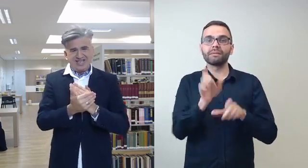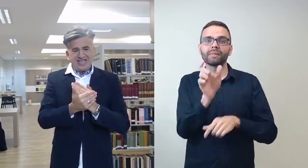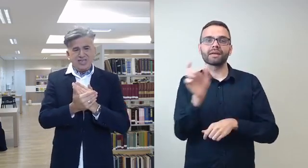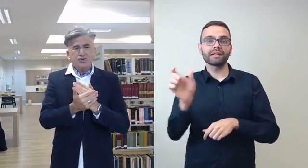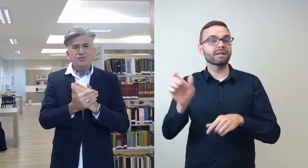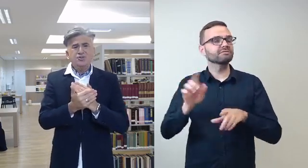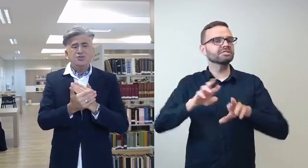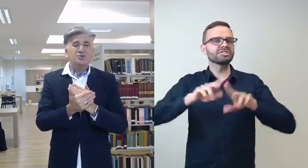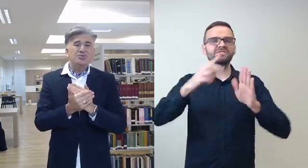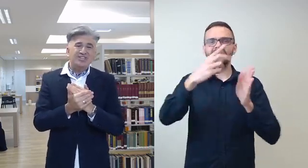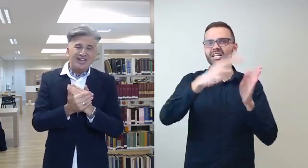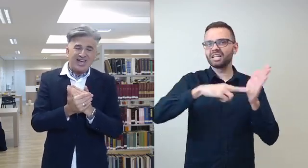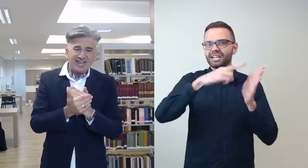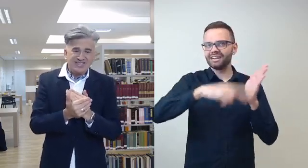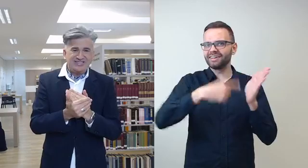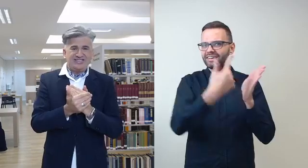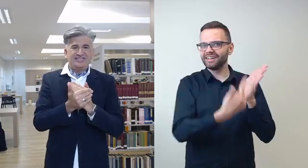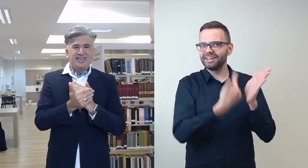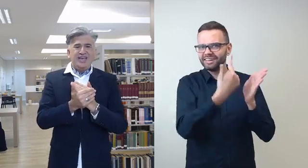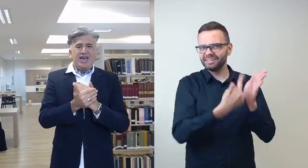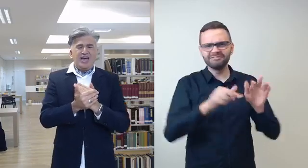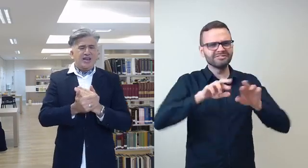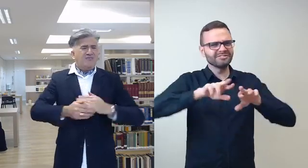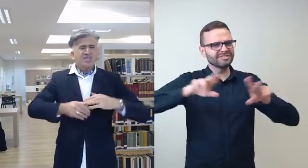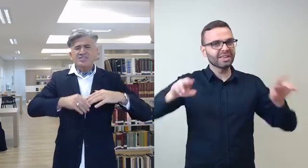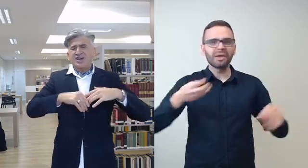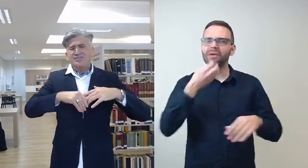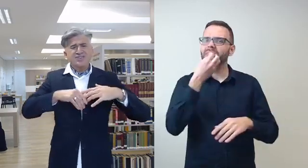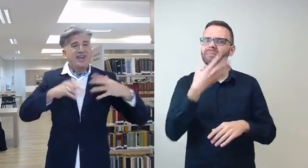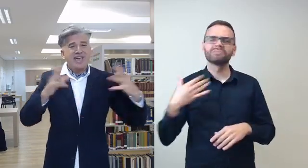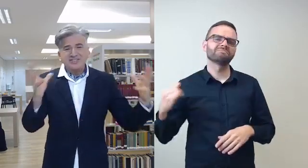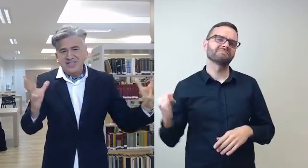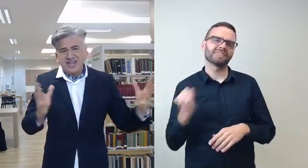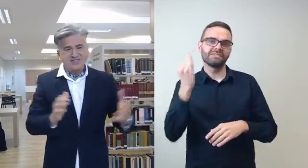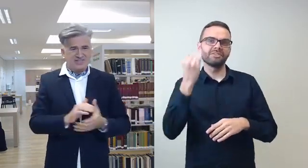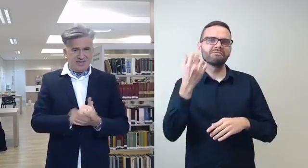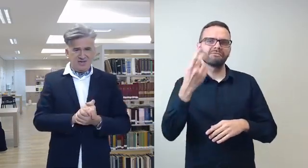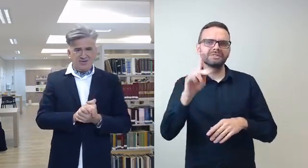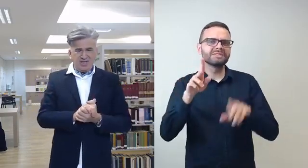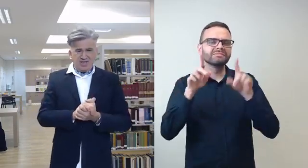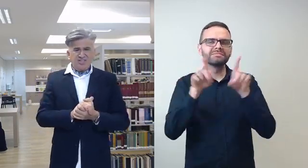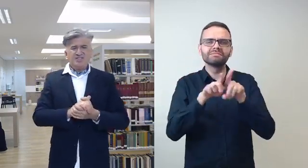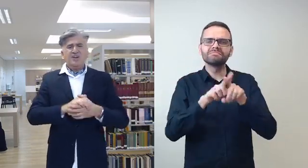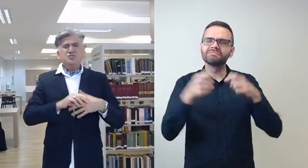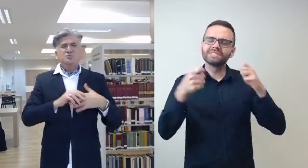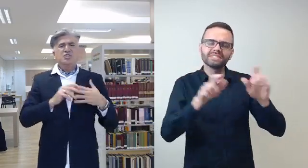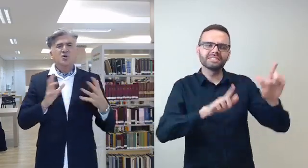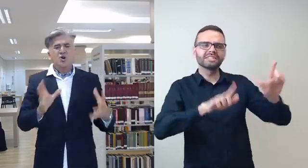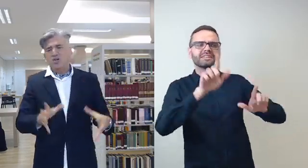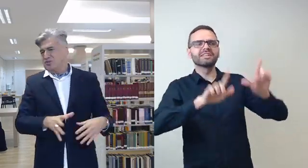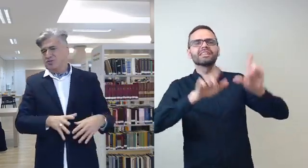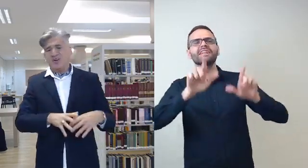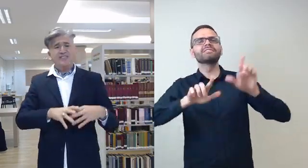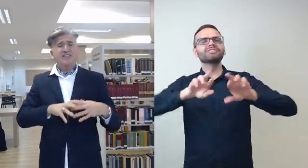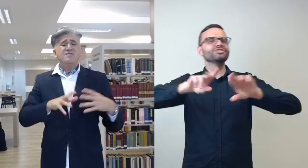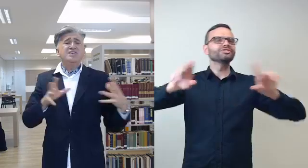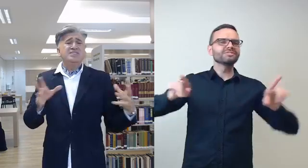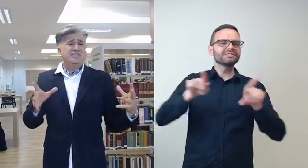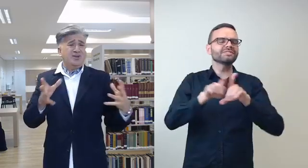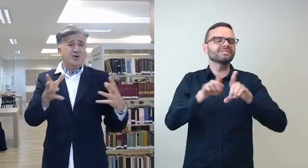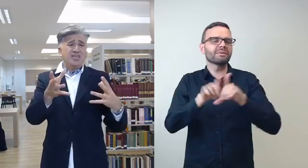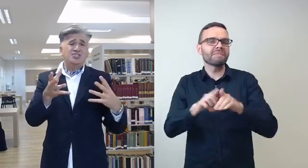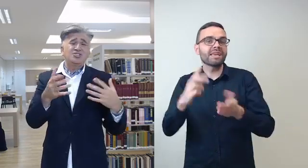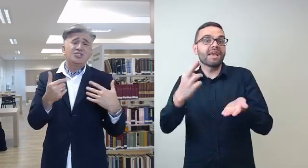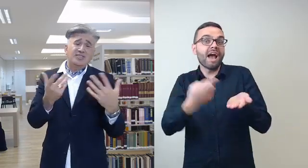diversificadas. Enquanto nós somos generalistas, veja vários canais de televisão, veja vários periódicos, várias